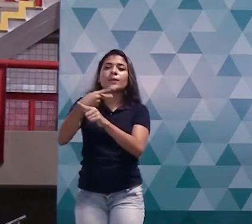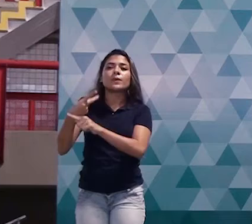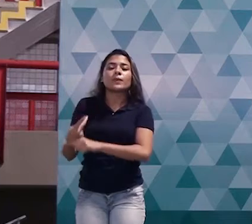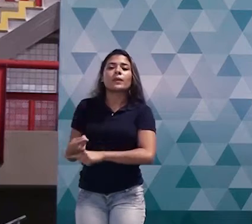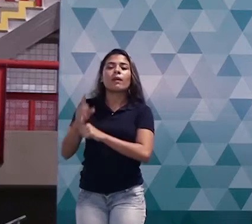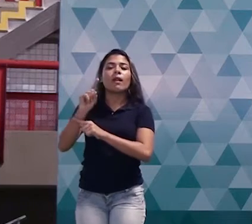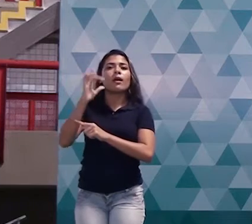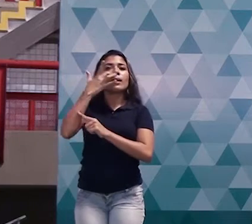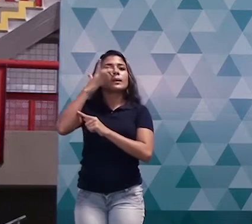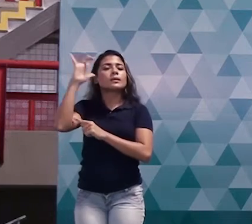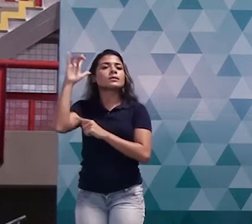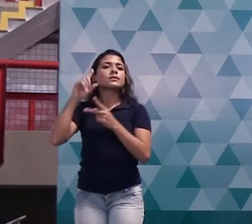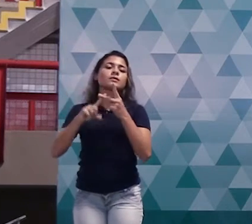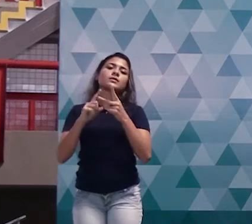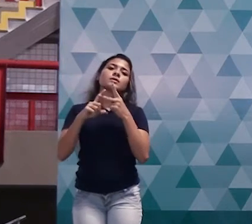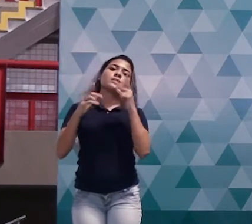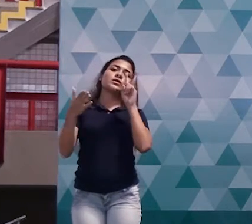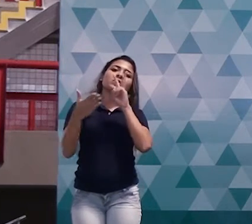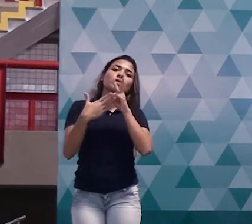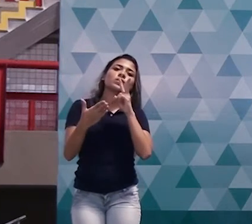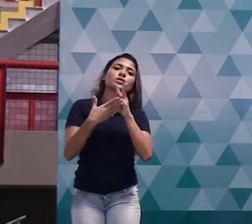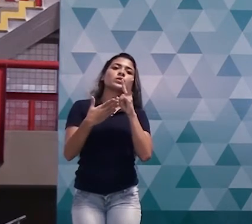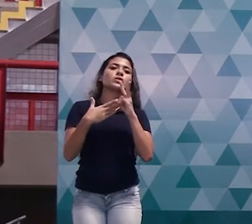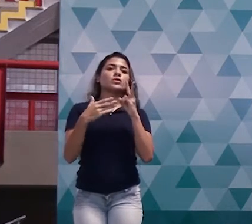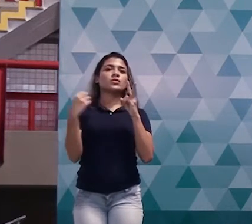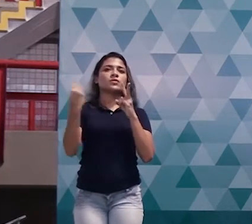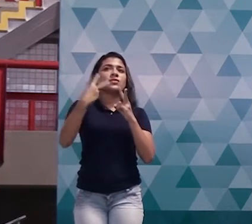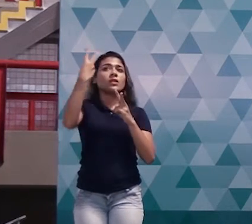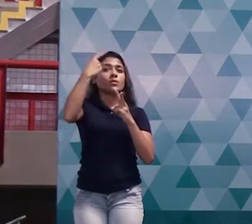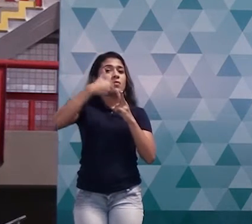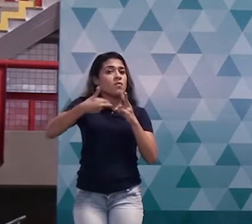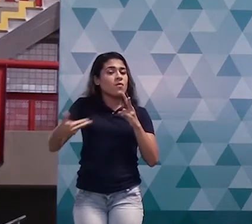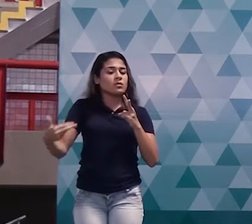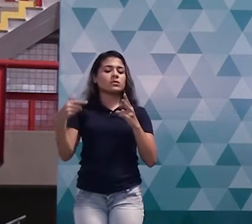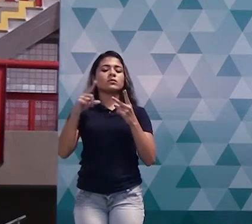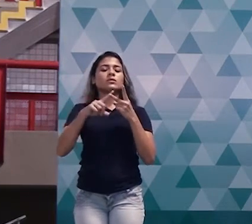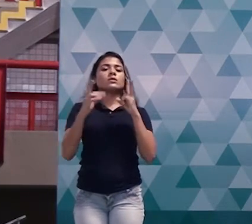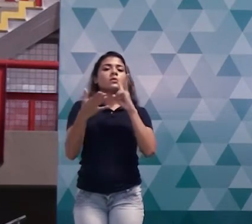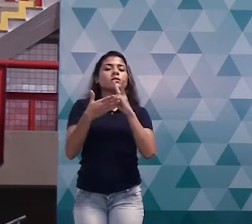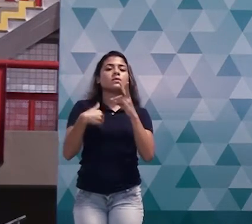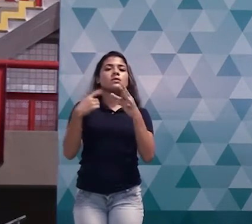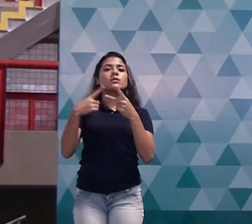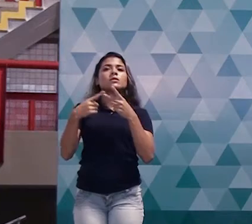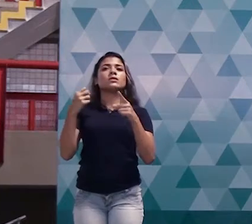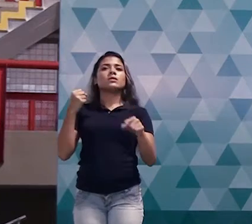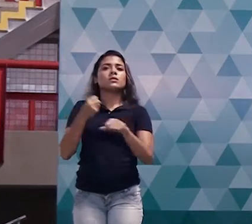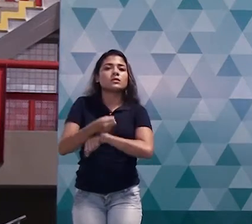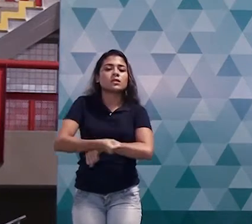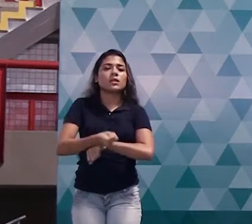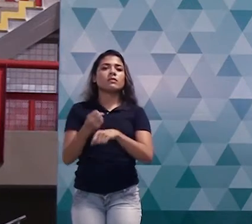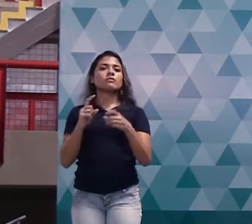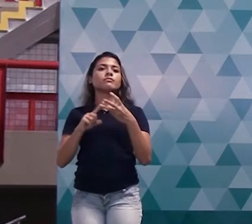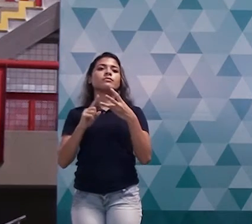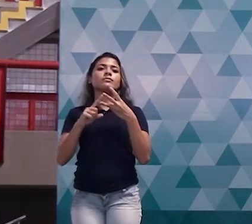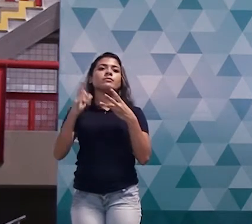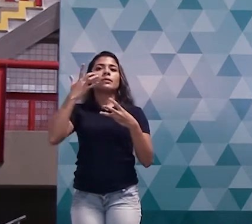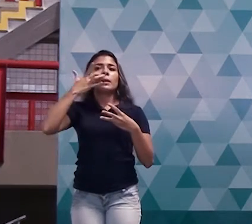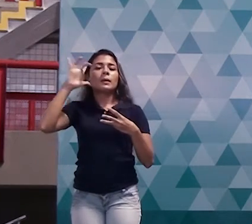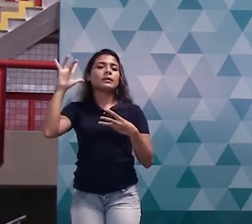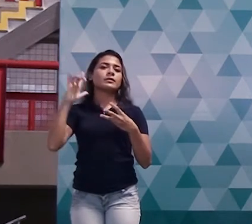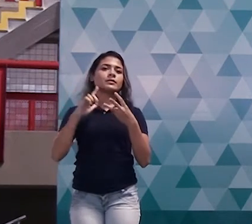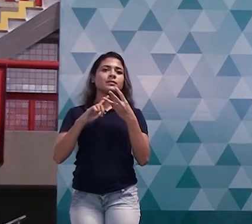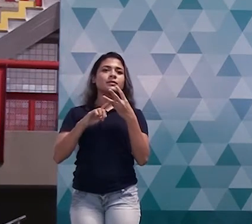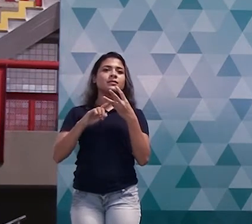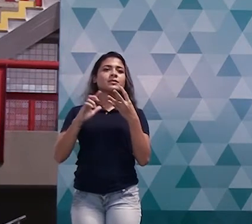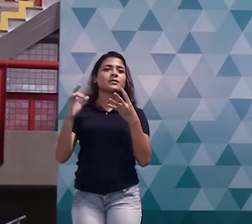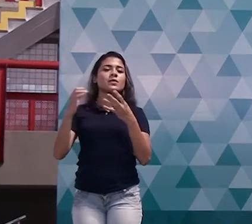elas índios para escravizar, escravos fugitivos que estavam nos quilombos ou metais preciosos.